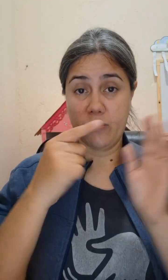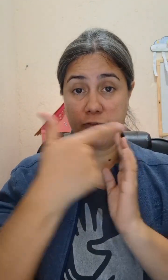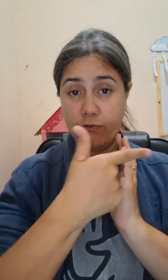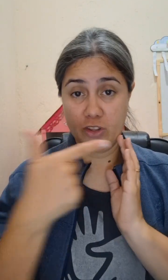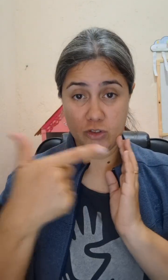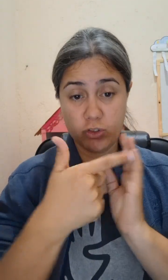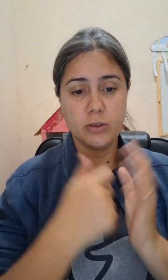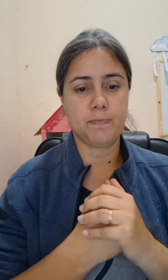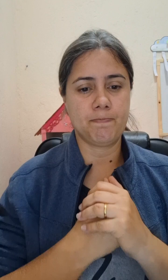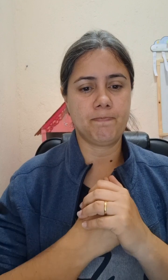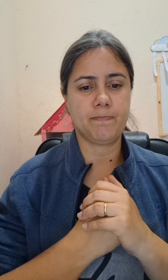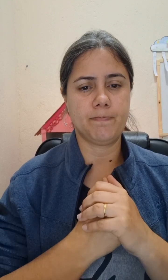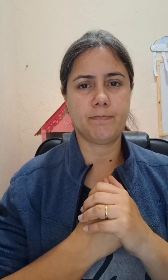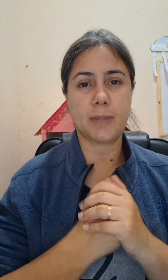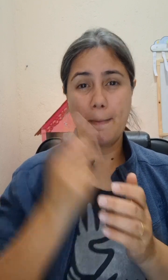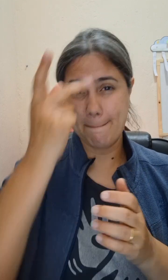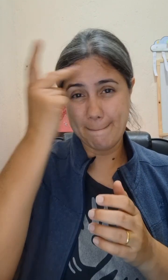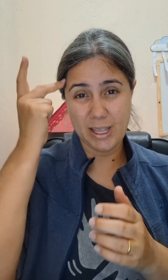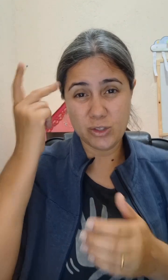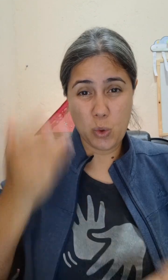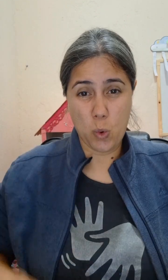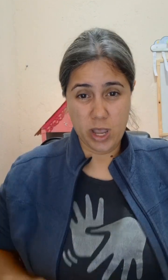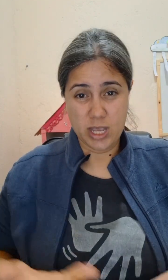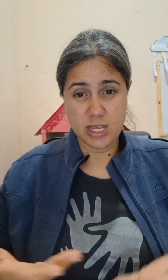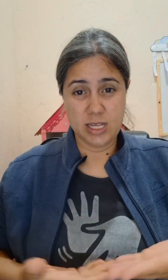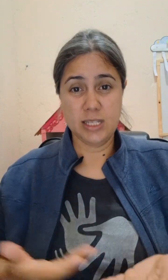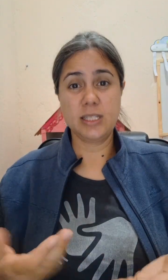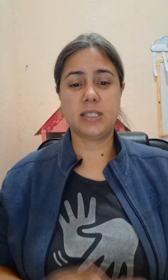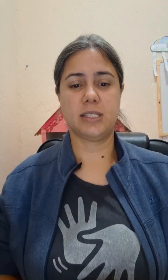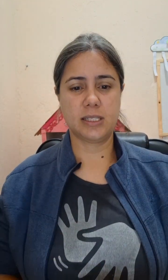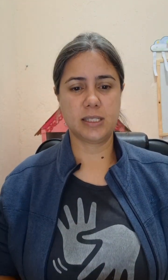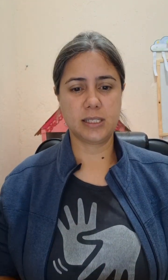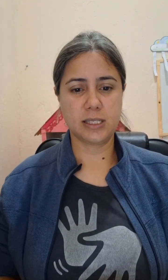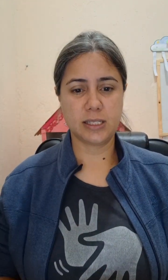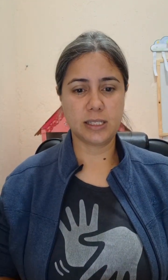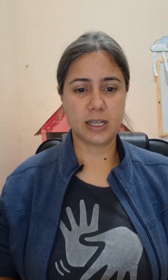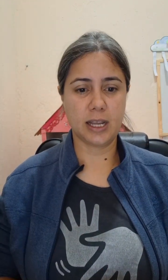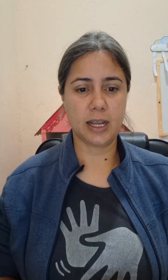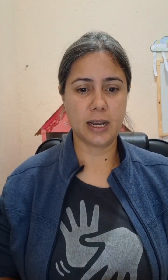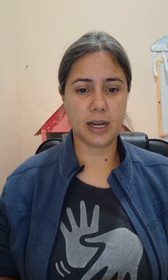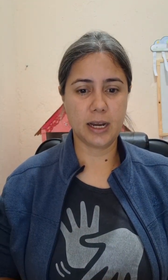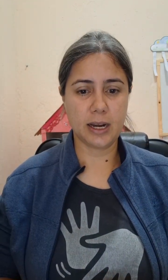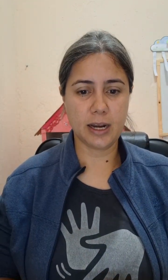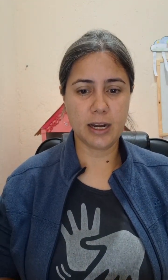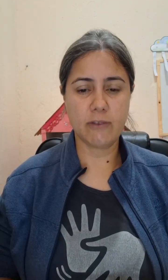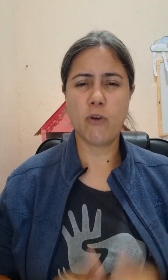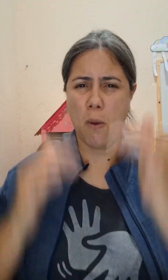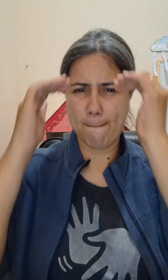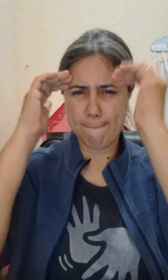desanimados, cansados. Versículo 22, os servos